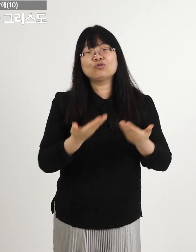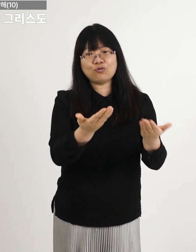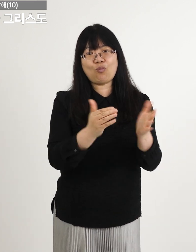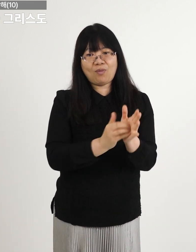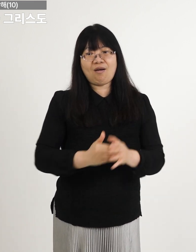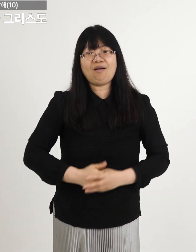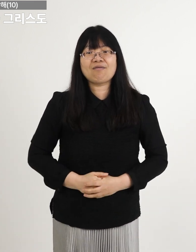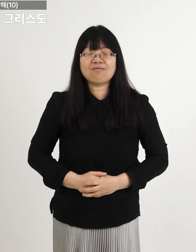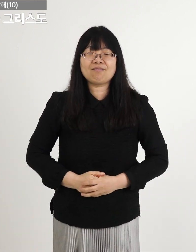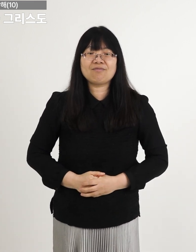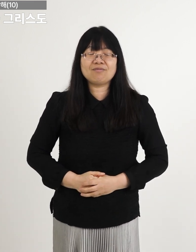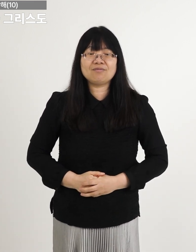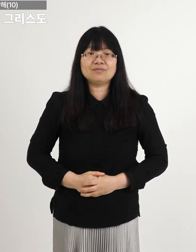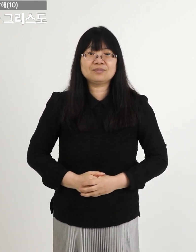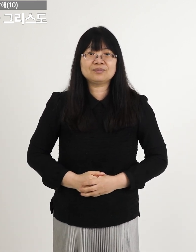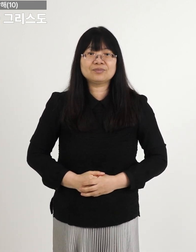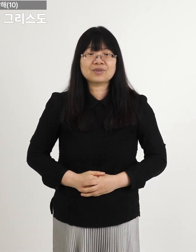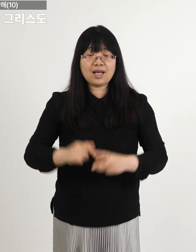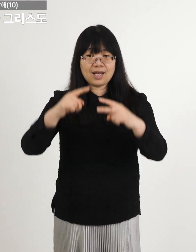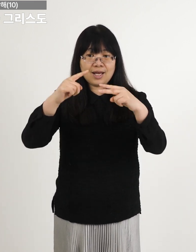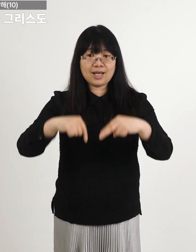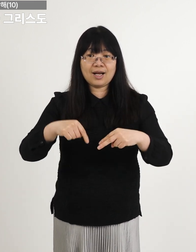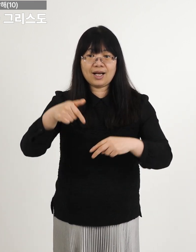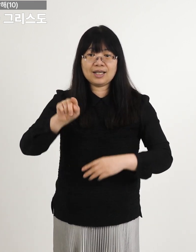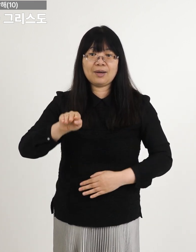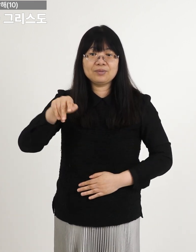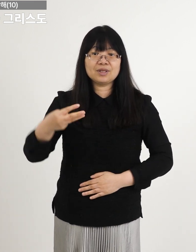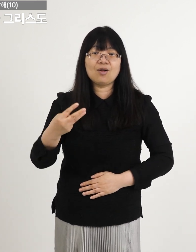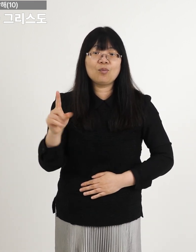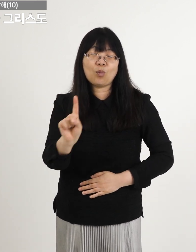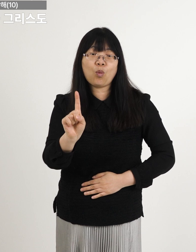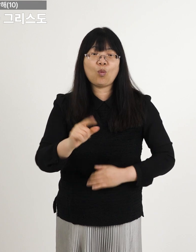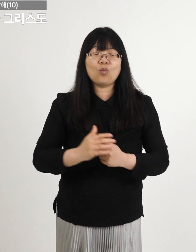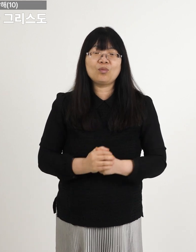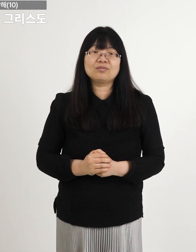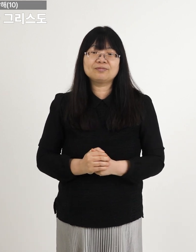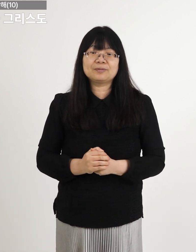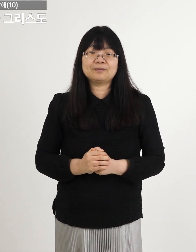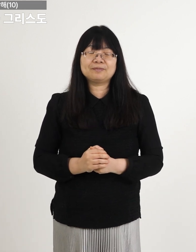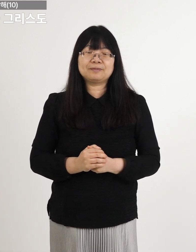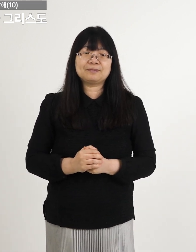여러분 저를 보세요. 이 갑절은